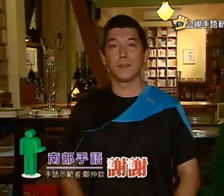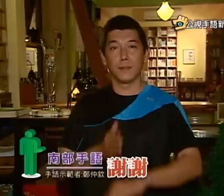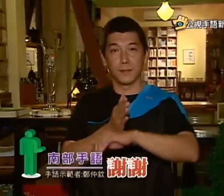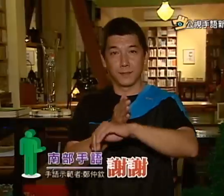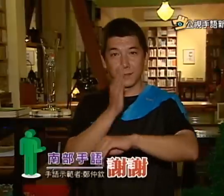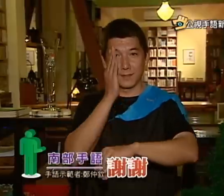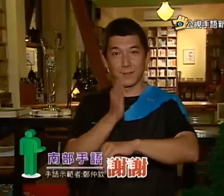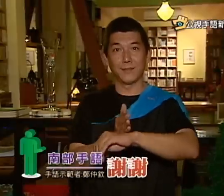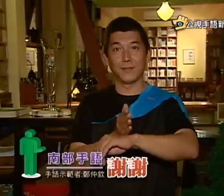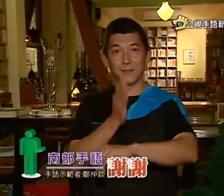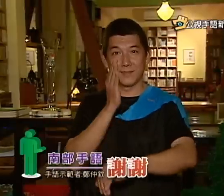谢谢，